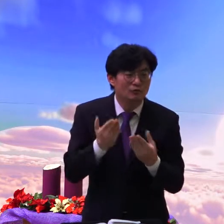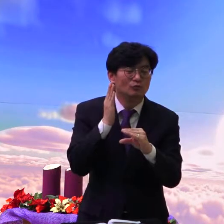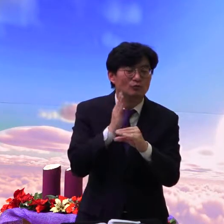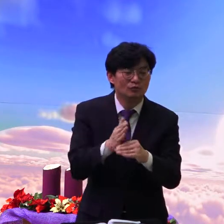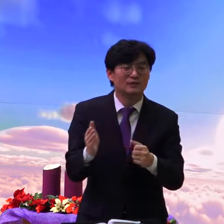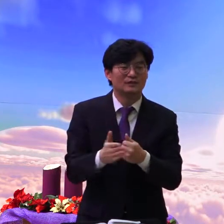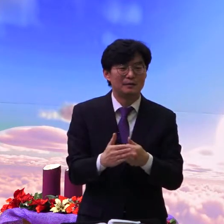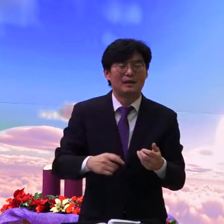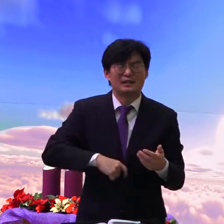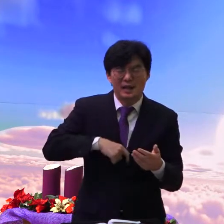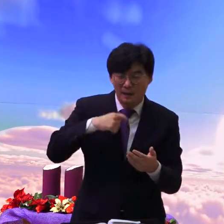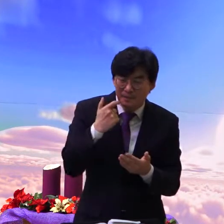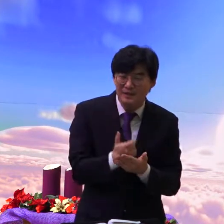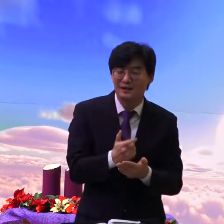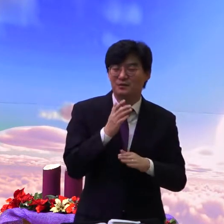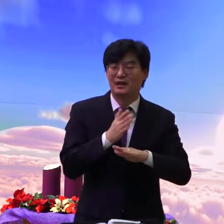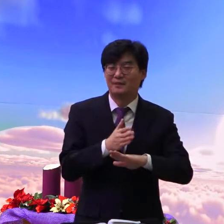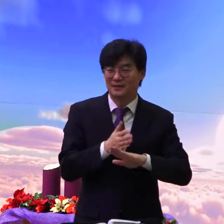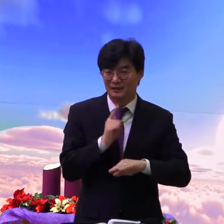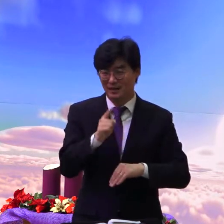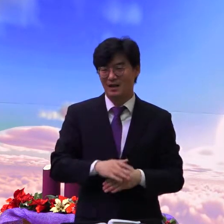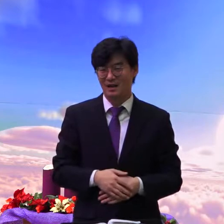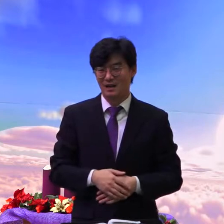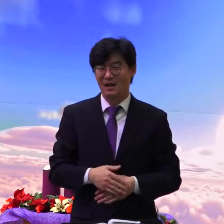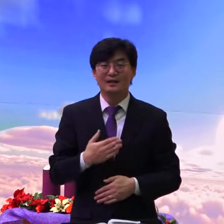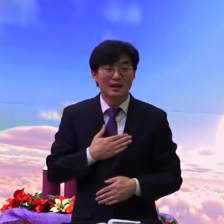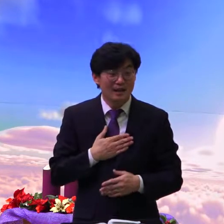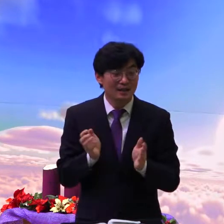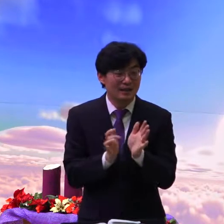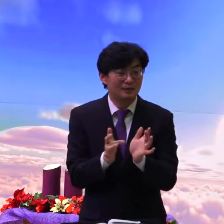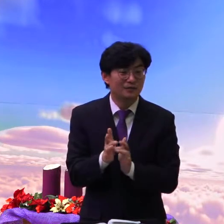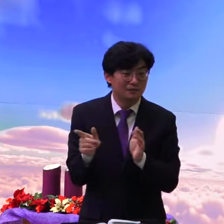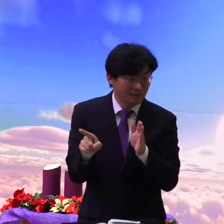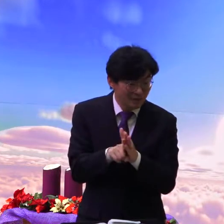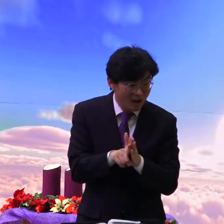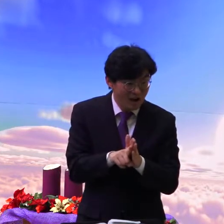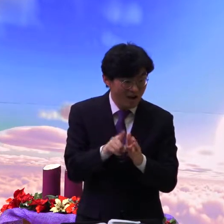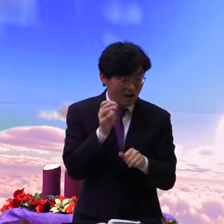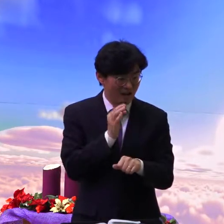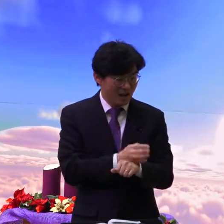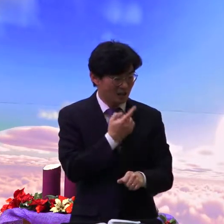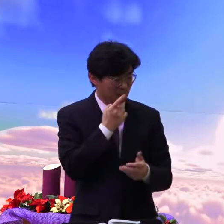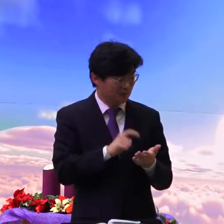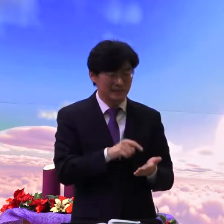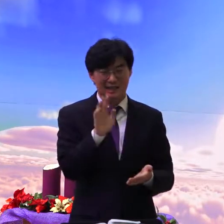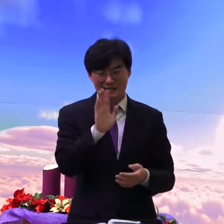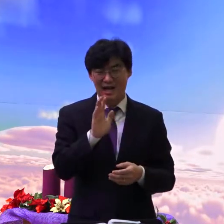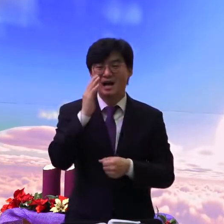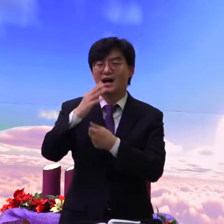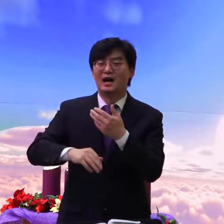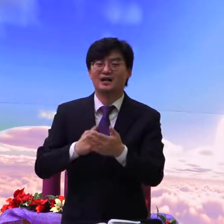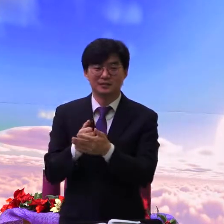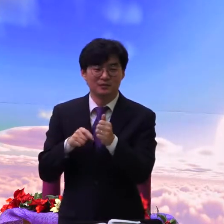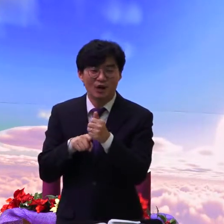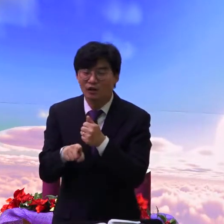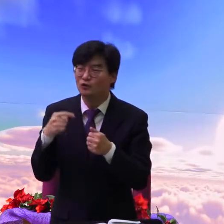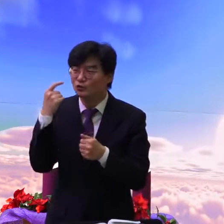길을 달라고 기도하지 않았습니다. 쉬운 길을 찾으려고 하지 않았고 하나님이 주신 그 길이 하나님의 뜻이라고